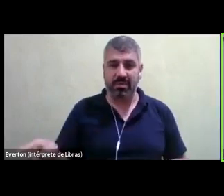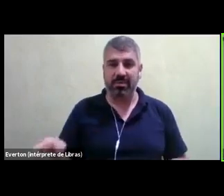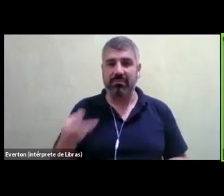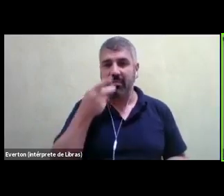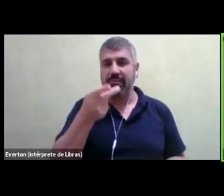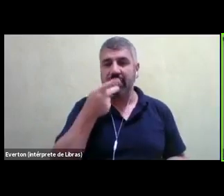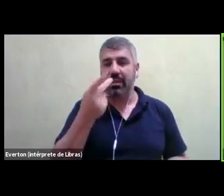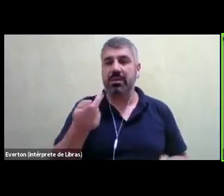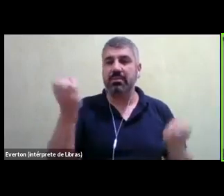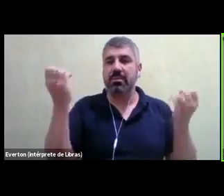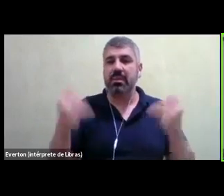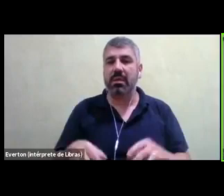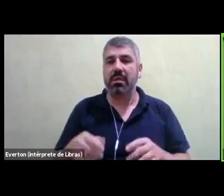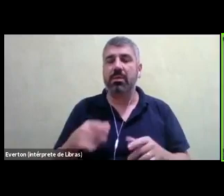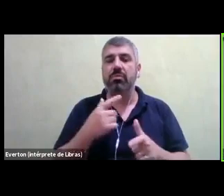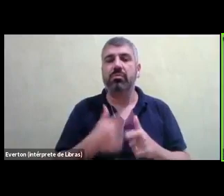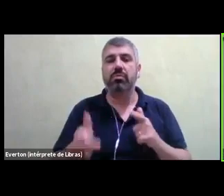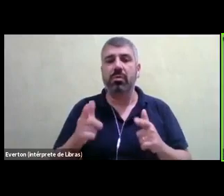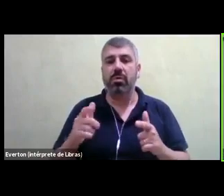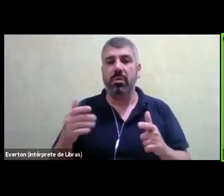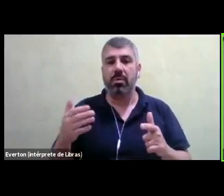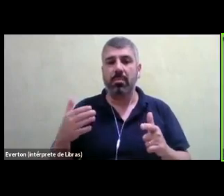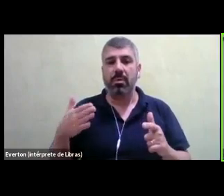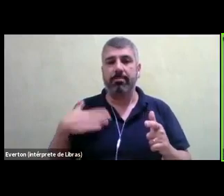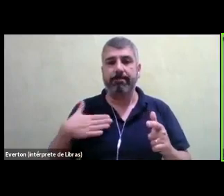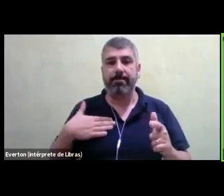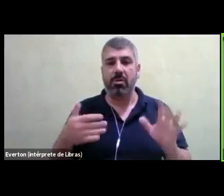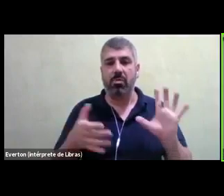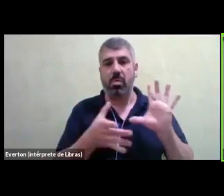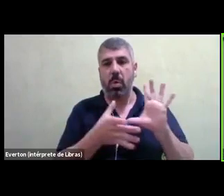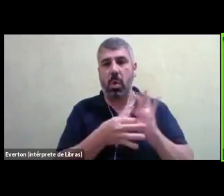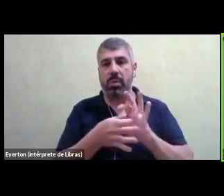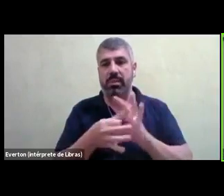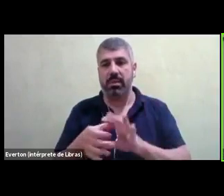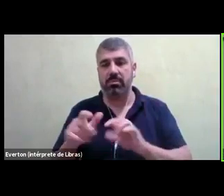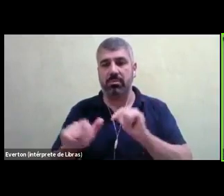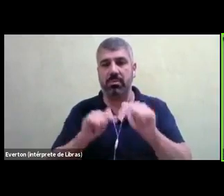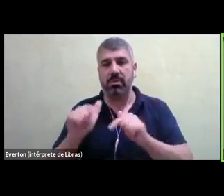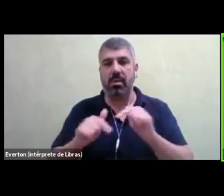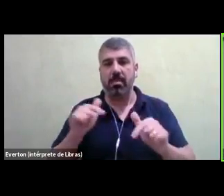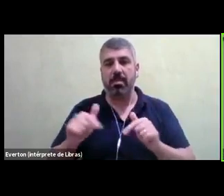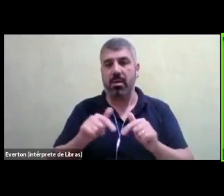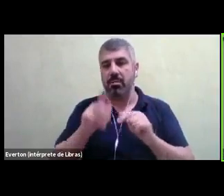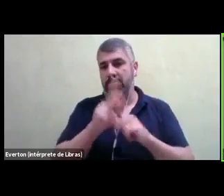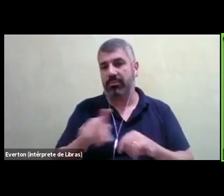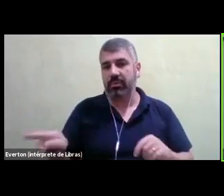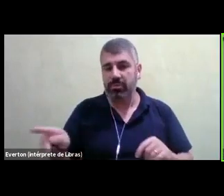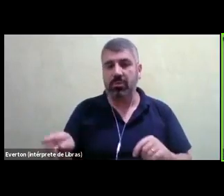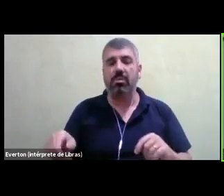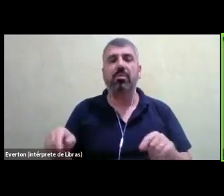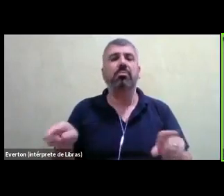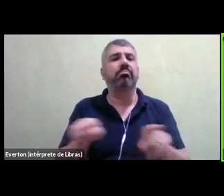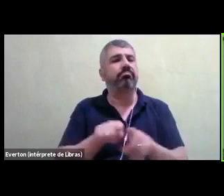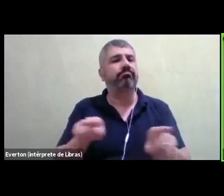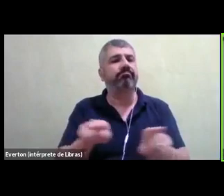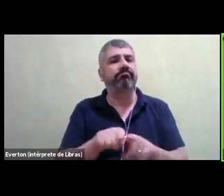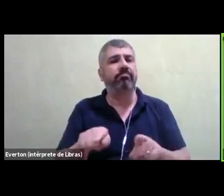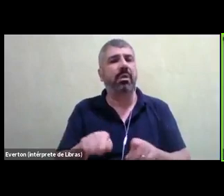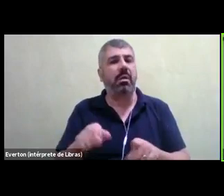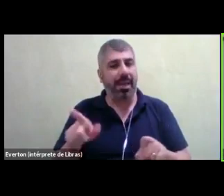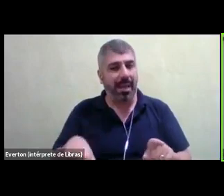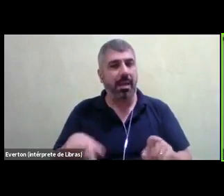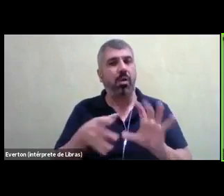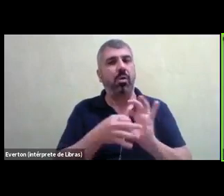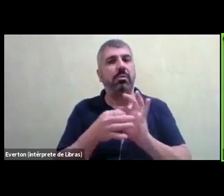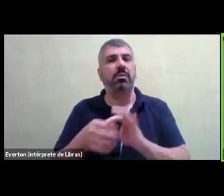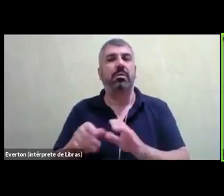pouco, então, sobre o meu contexto de trabalho docente, que é também o meu contexto de